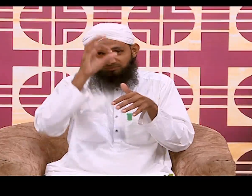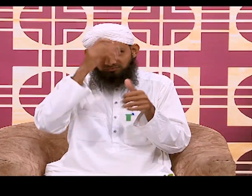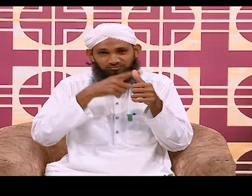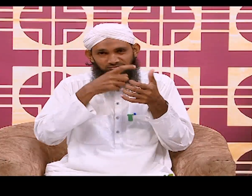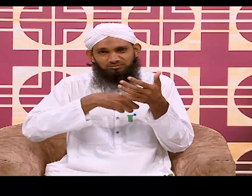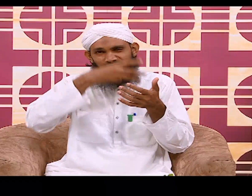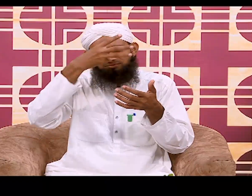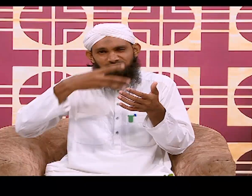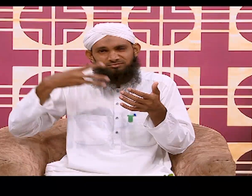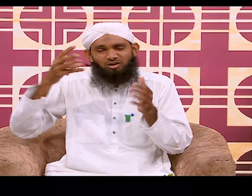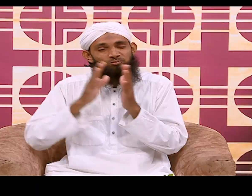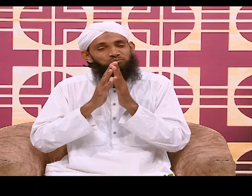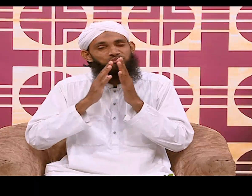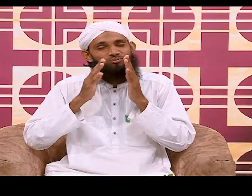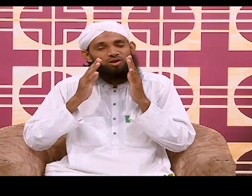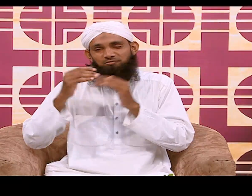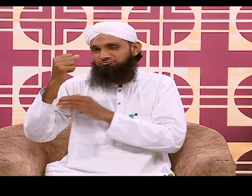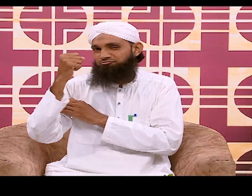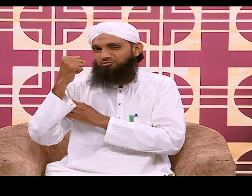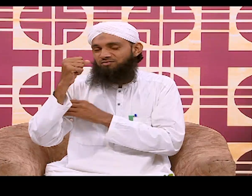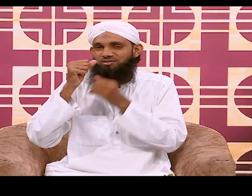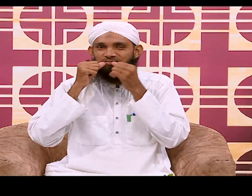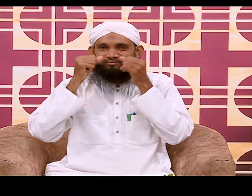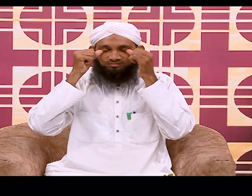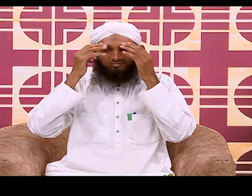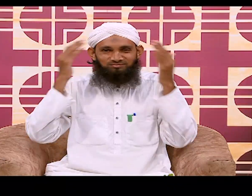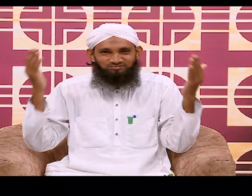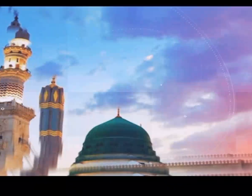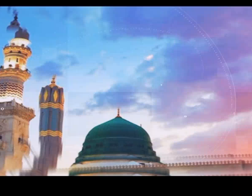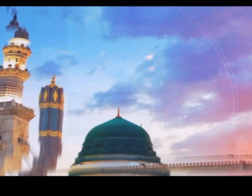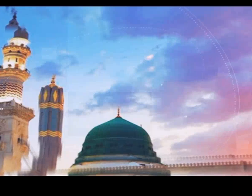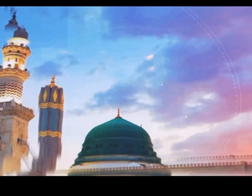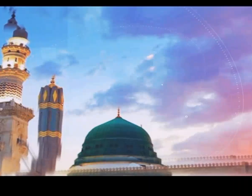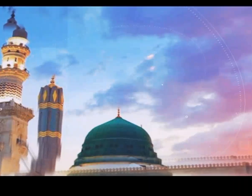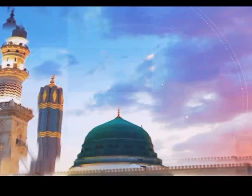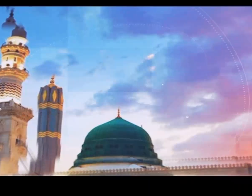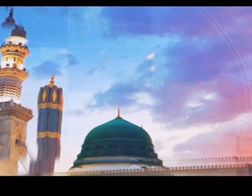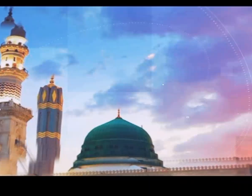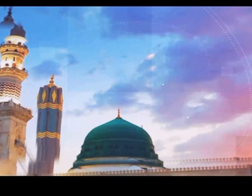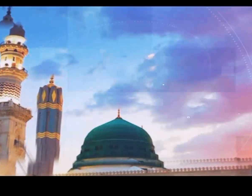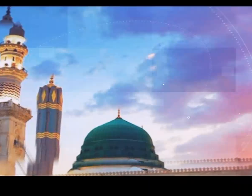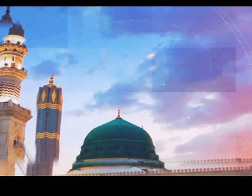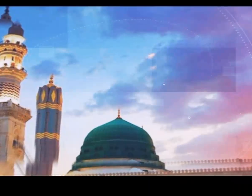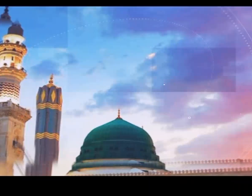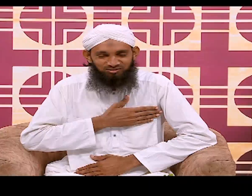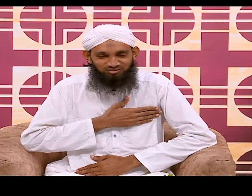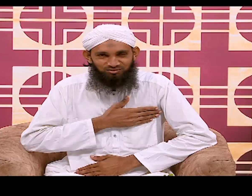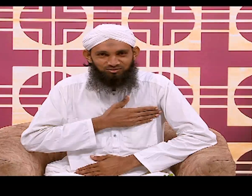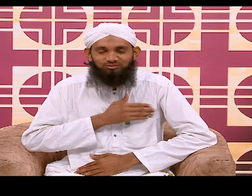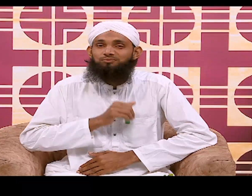کو یہ قدرت ملی ہے۔ صلو علی الحبیب صلی اللہ علی محمد۔